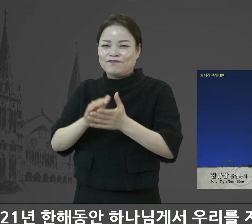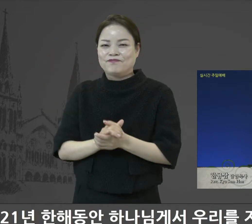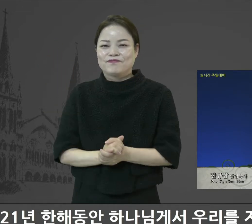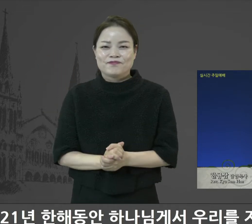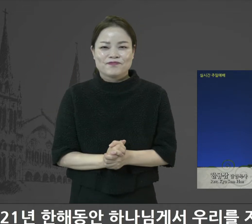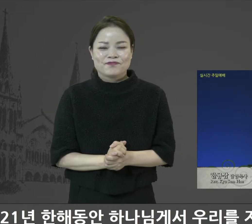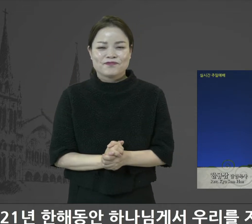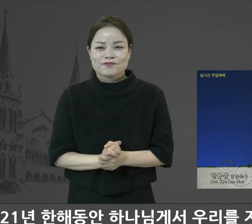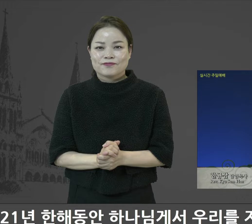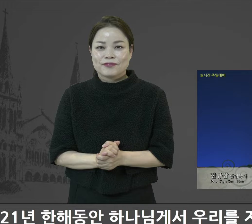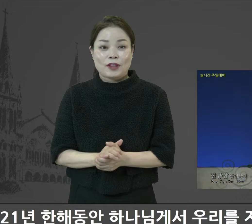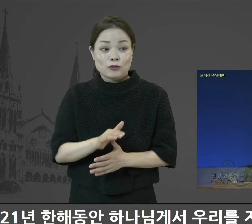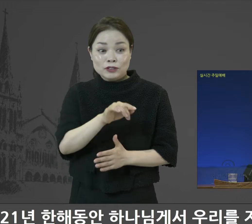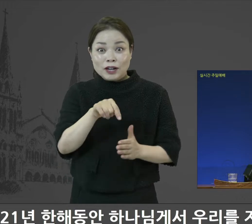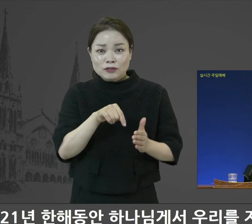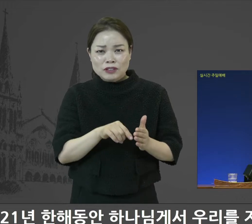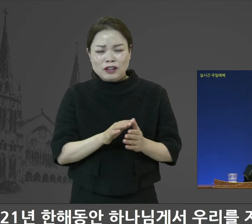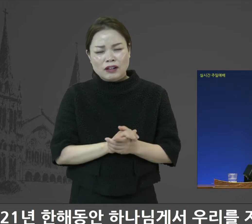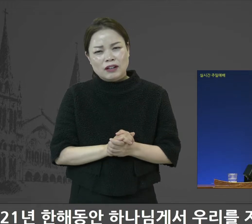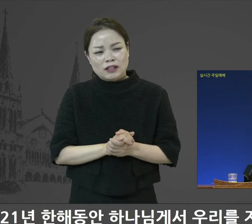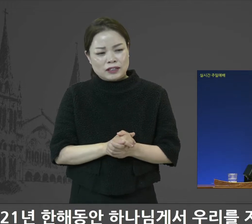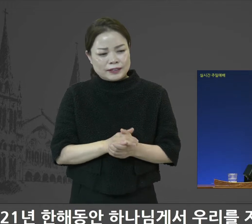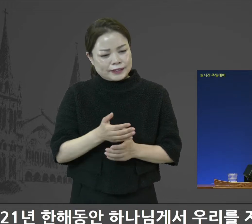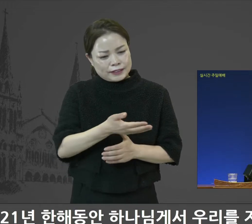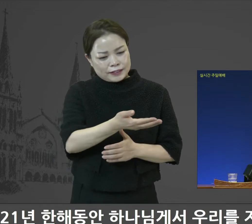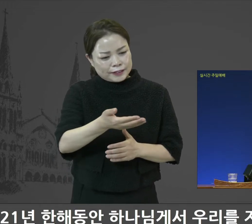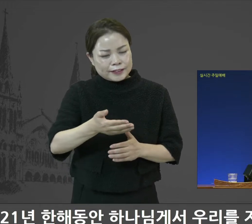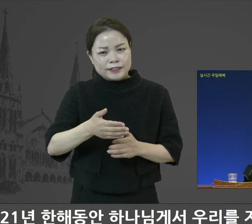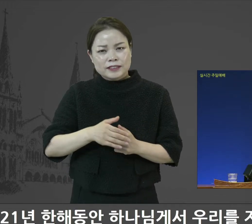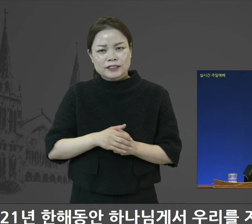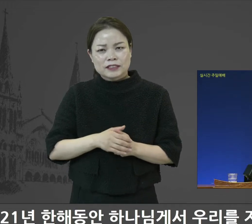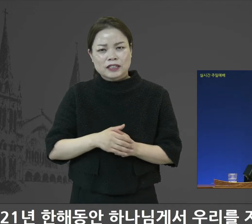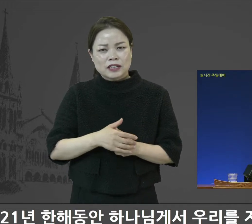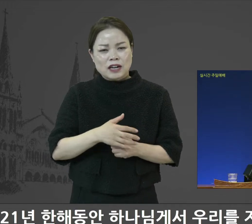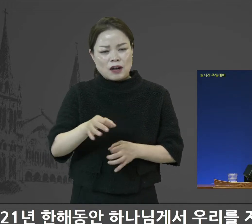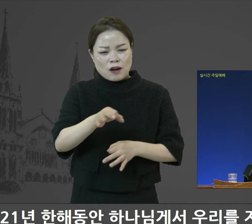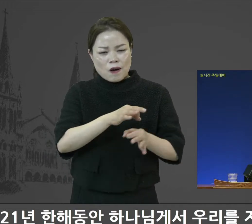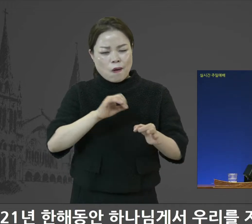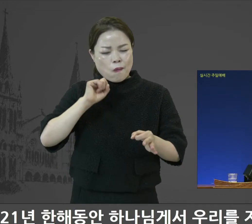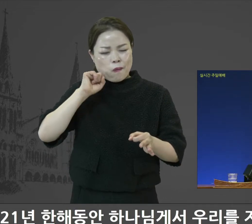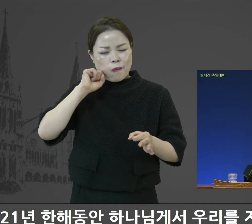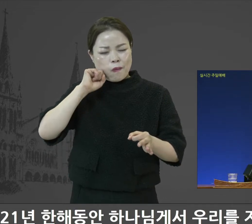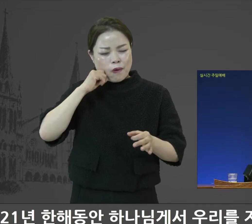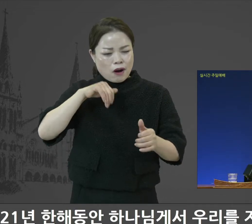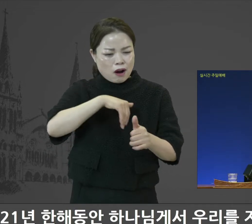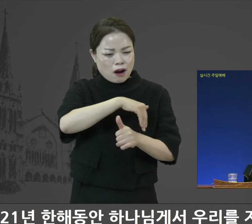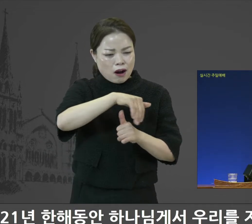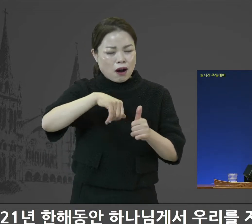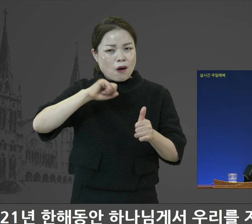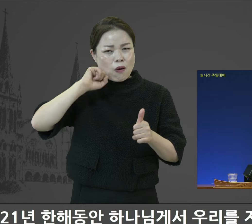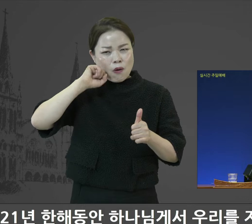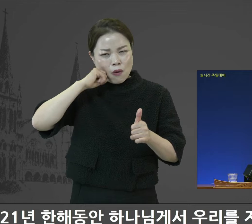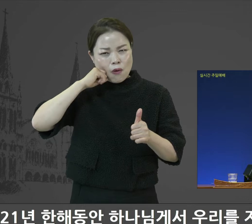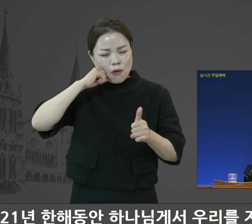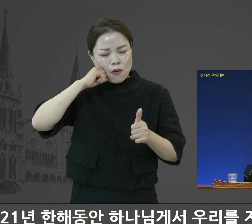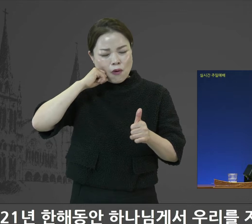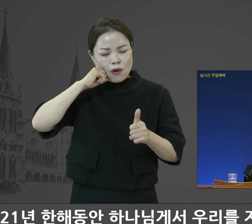드립니다. 우리 중에 꽤 여러분들이 매우 힘든 한 해를 보내셨을 것입니다.